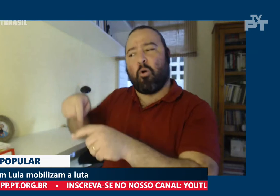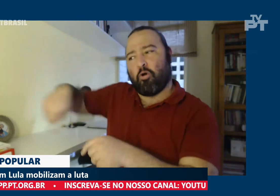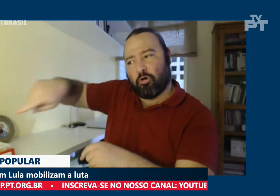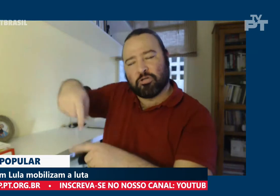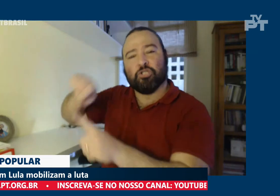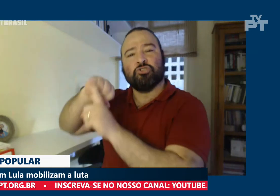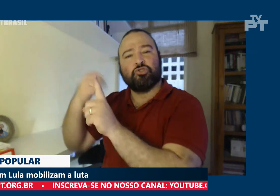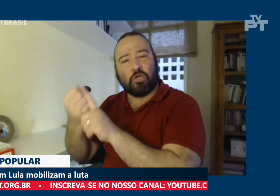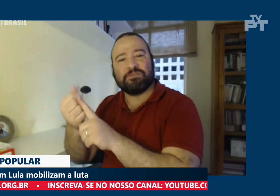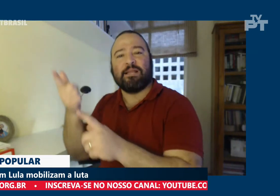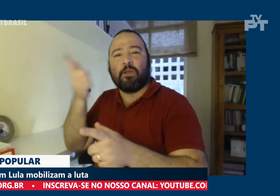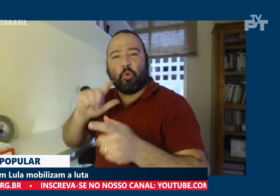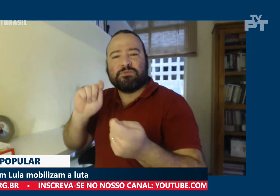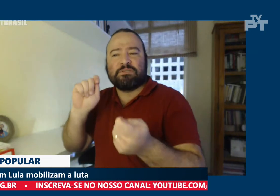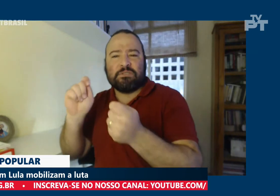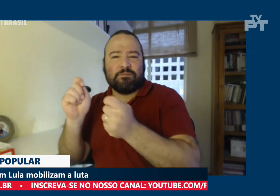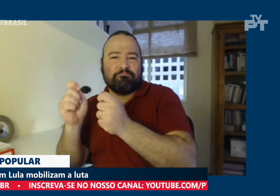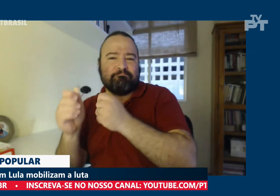de sinais